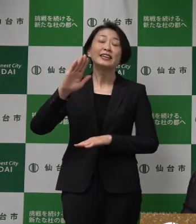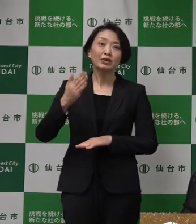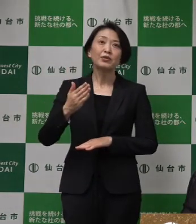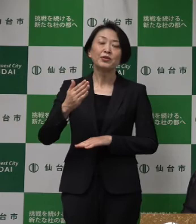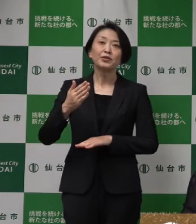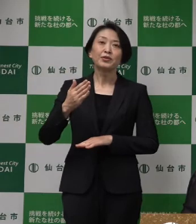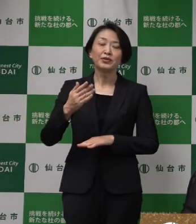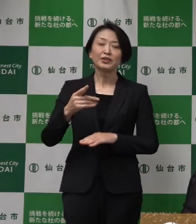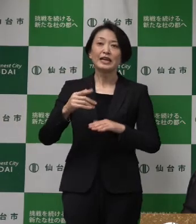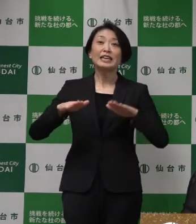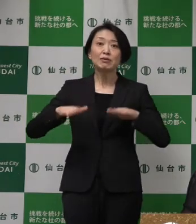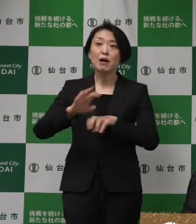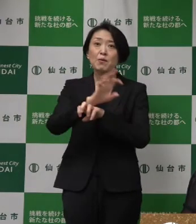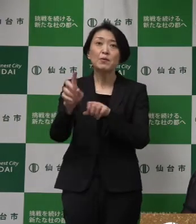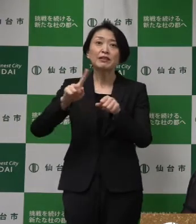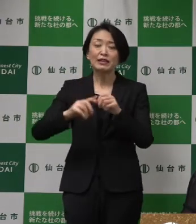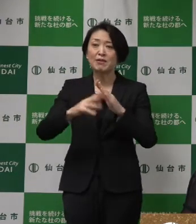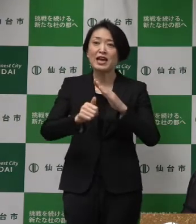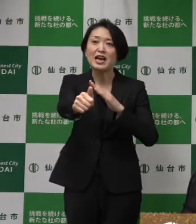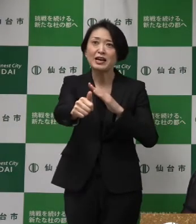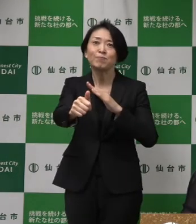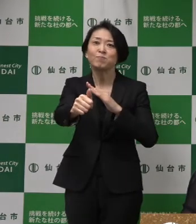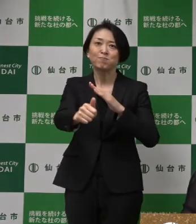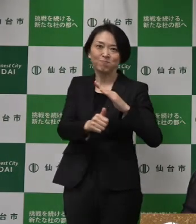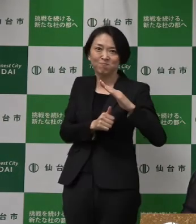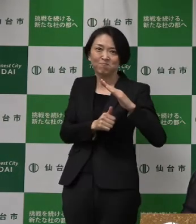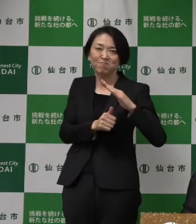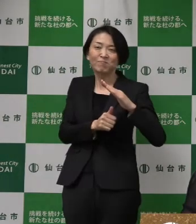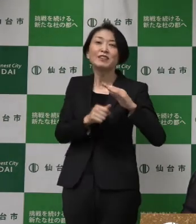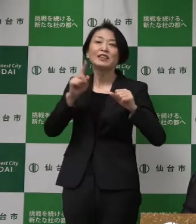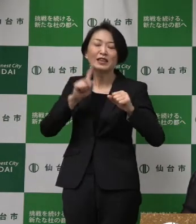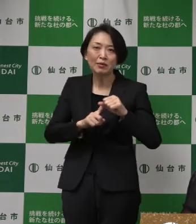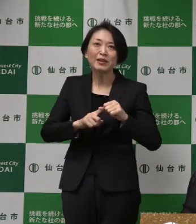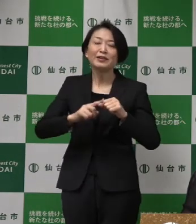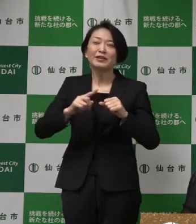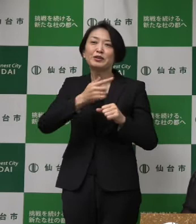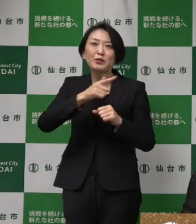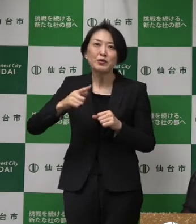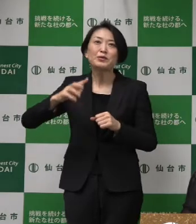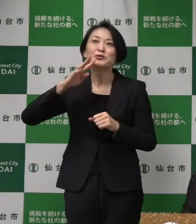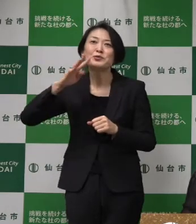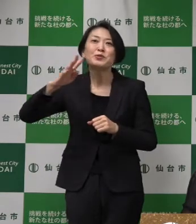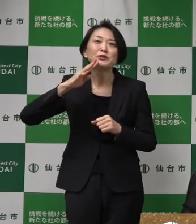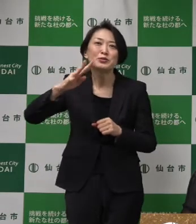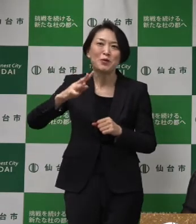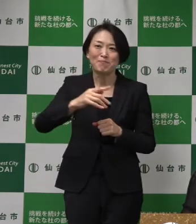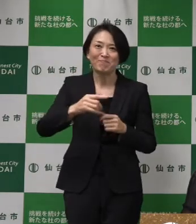巣ごもり需要というのでしょうか、そういうこともあって、なのか知らんというふうにも思うところです